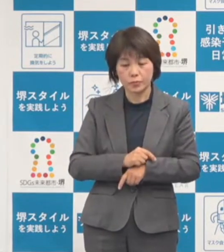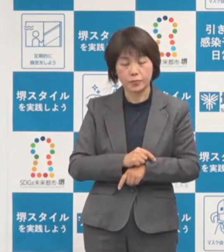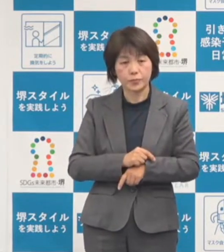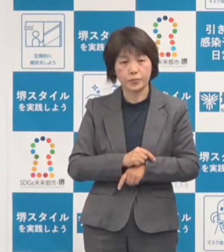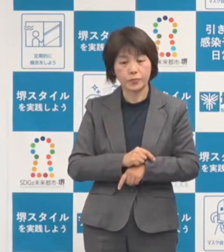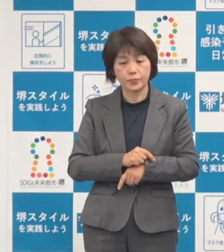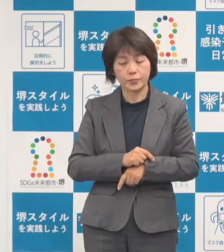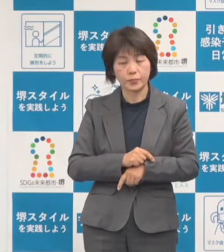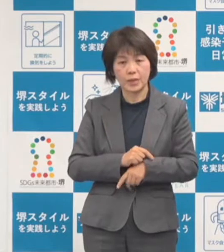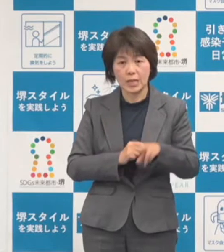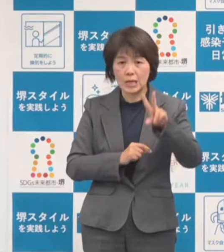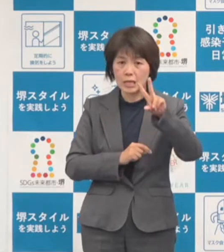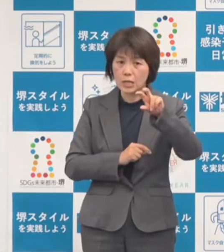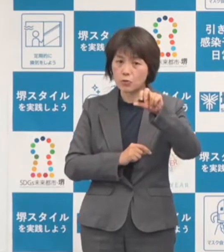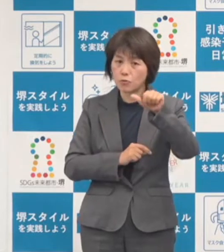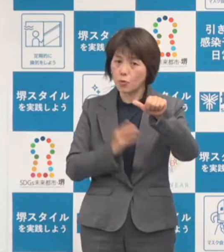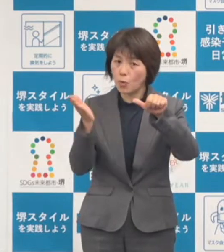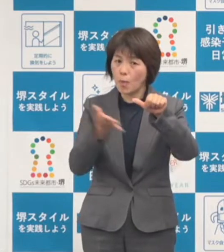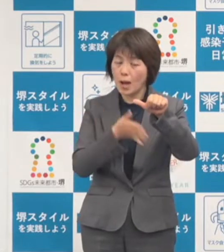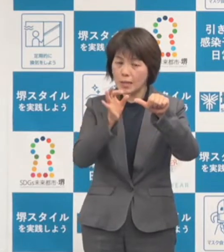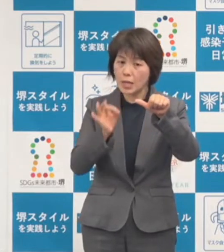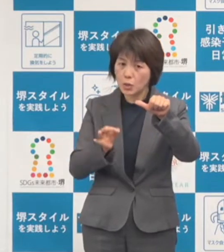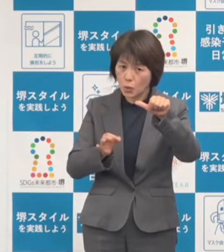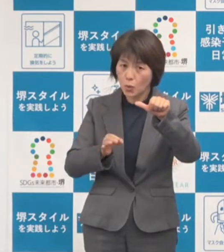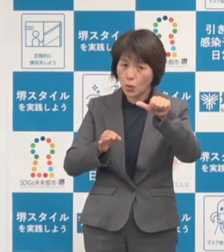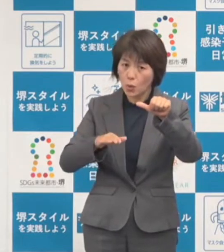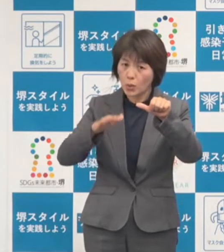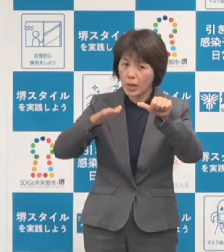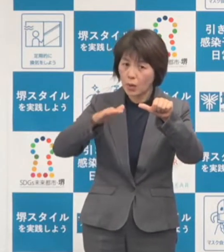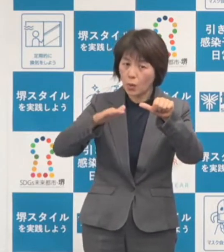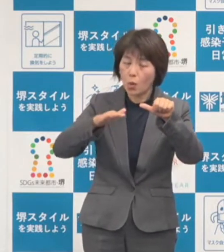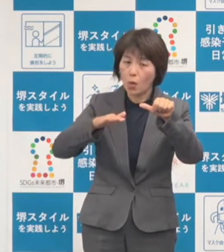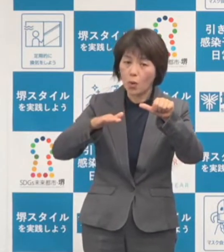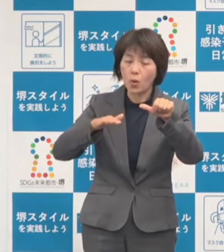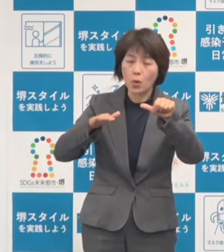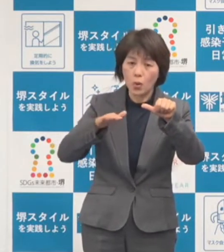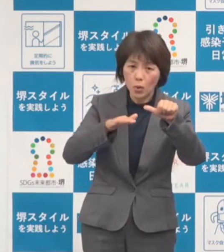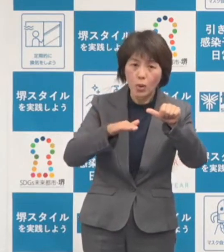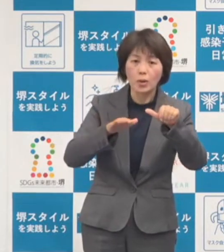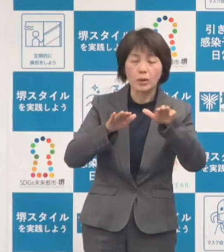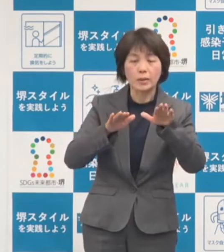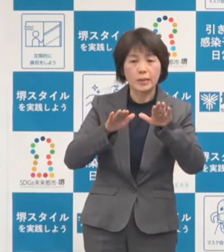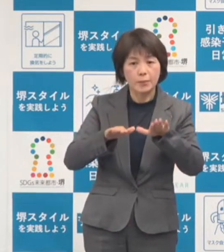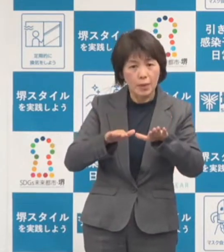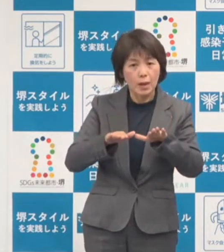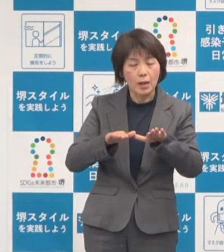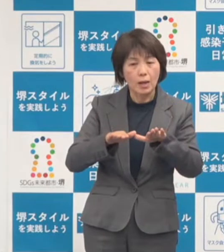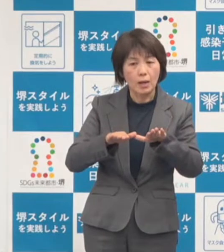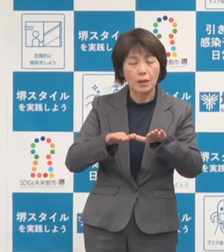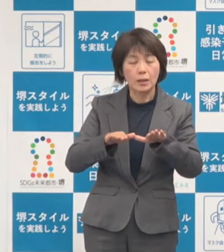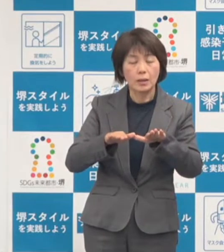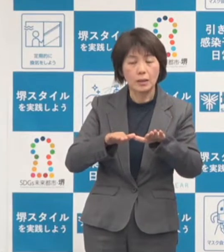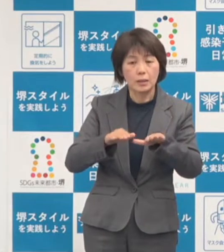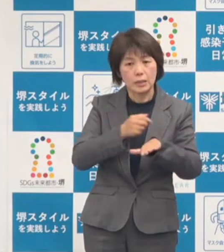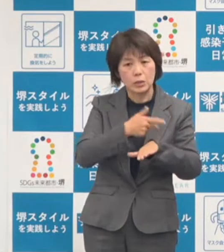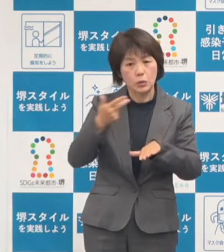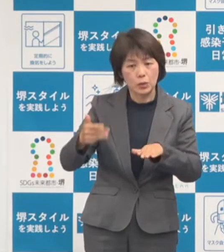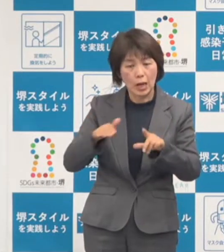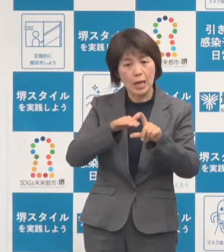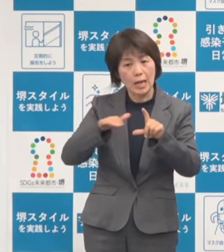ね25%前後という日が続いておりましたが、現在は直近で1週間平均で